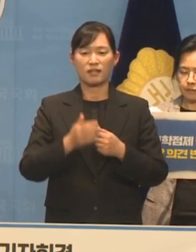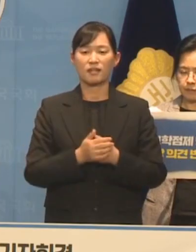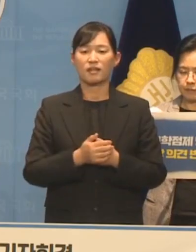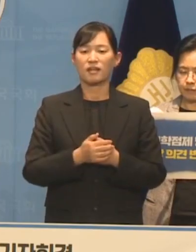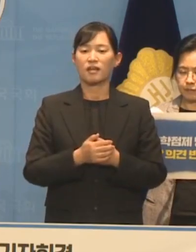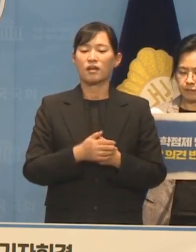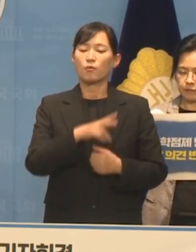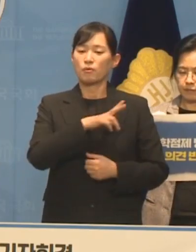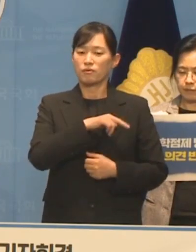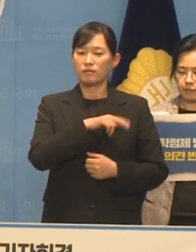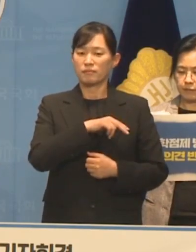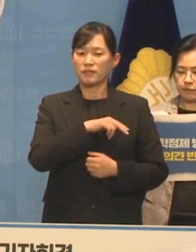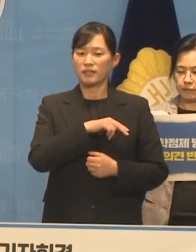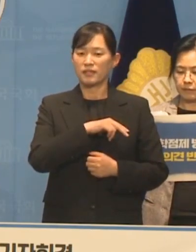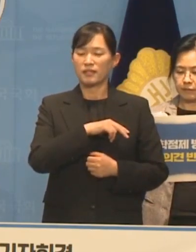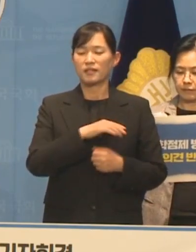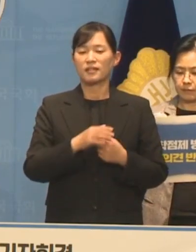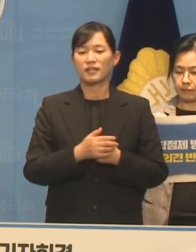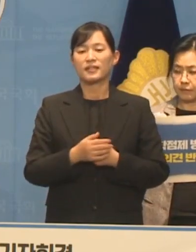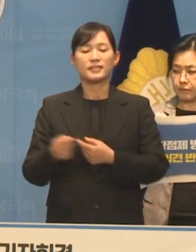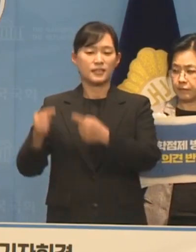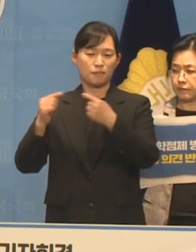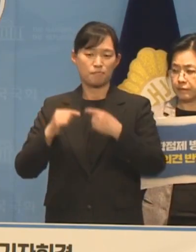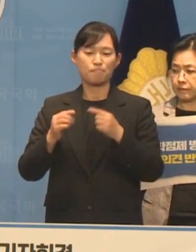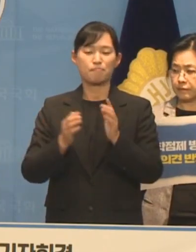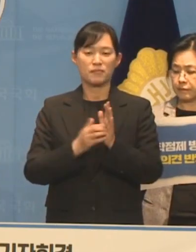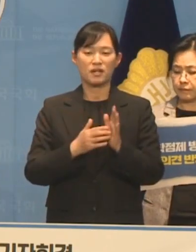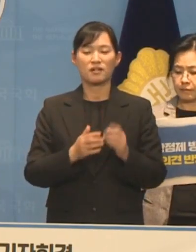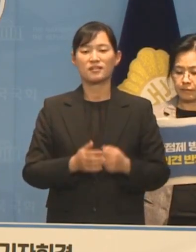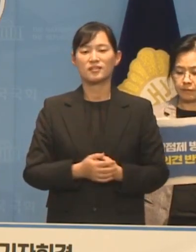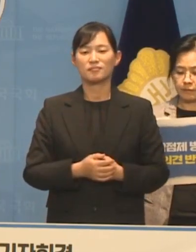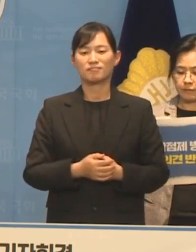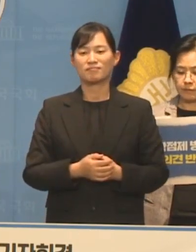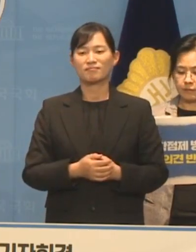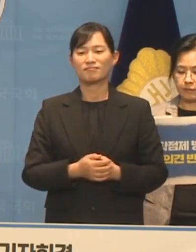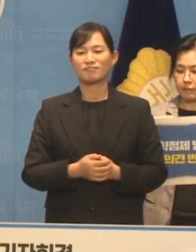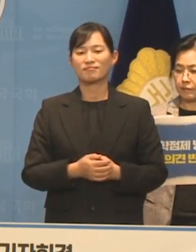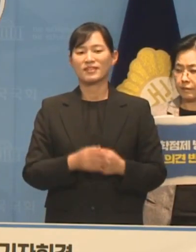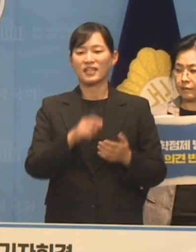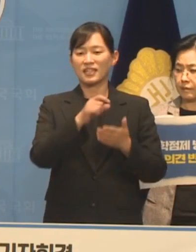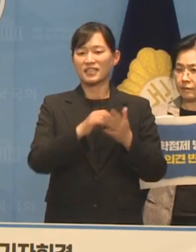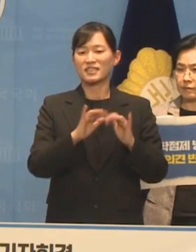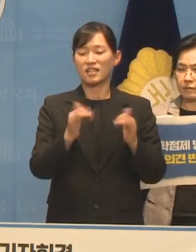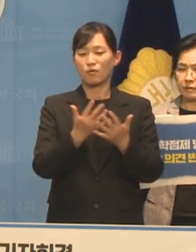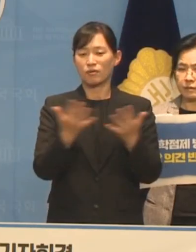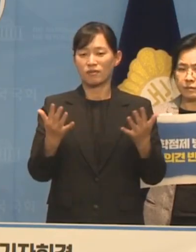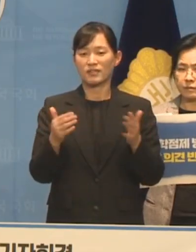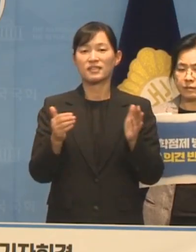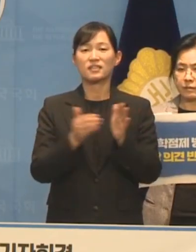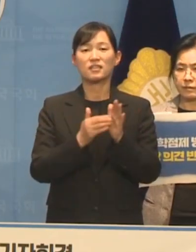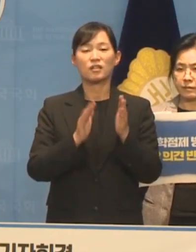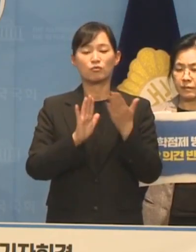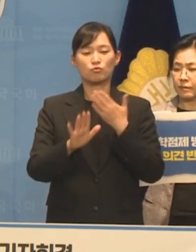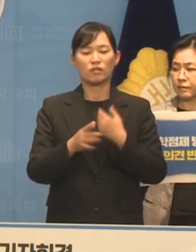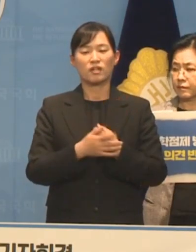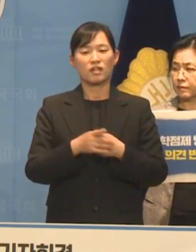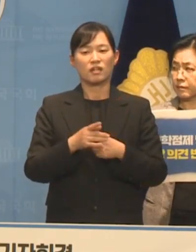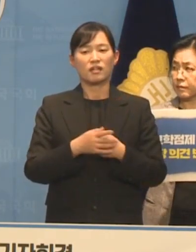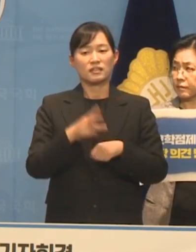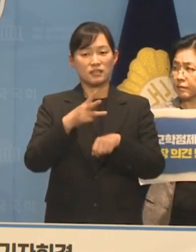백승아 의원님께서도 연명에 참여해 주셨습니다. 그리고 기자회견이 끝나고 15시